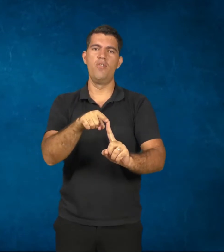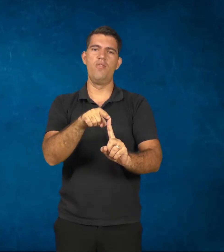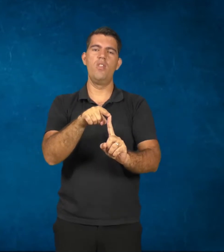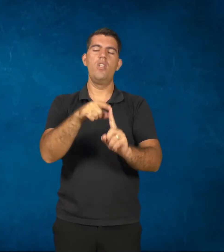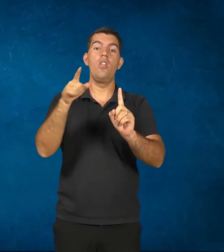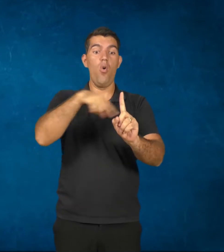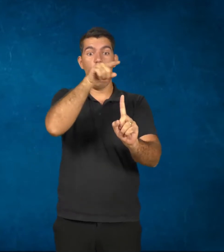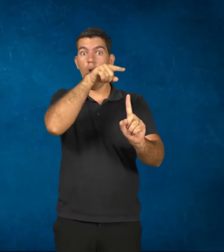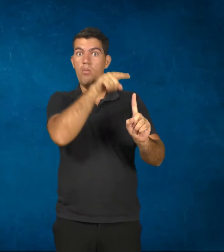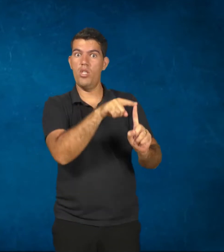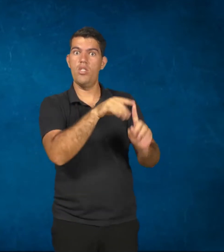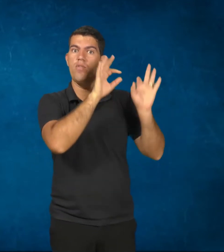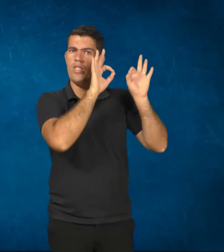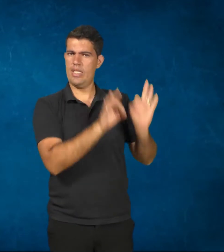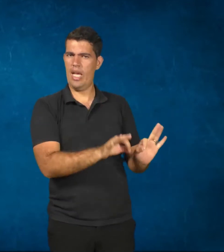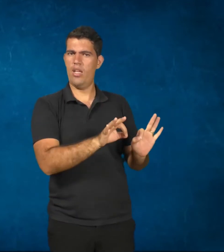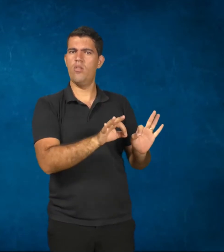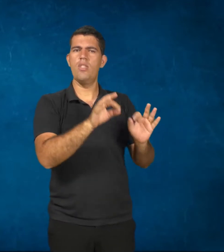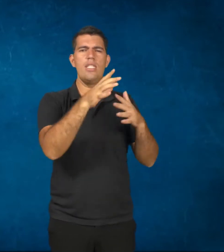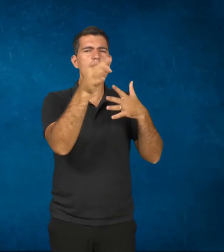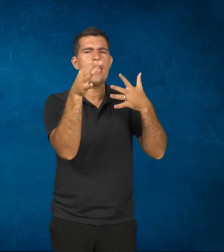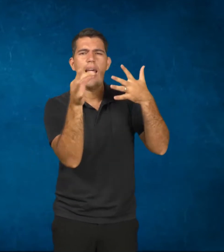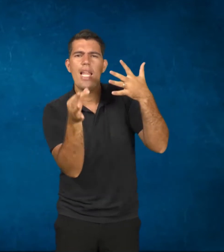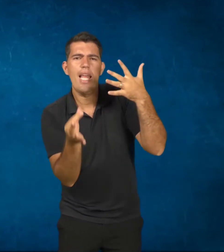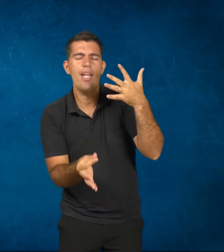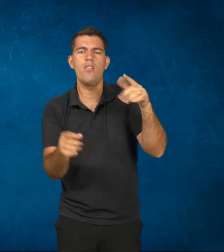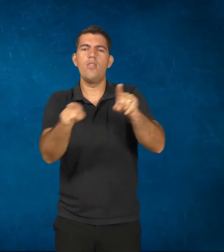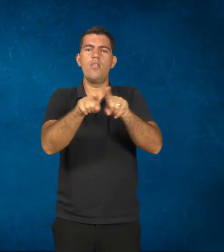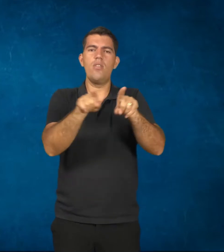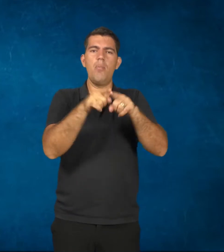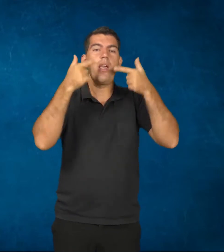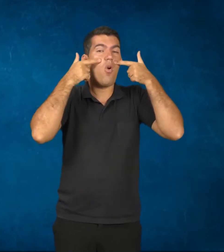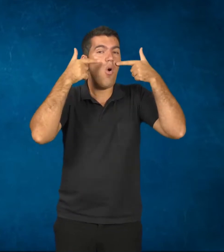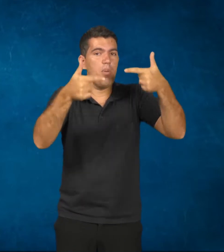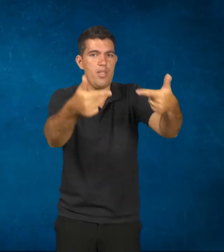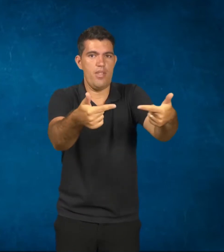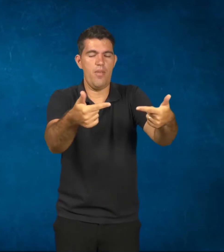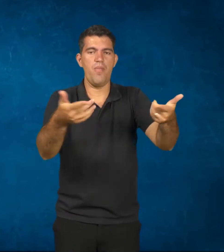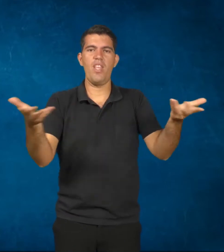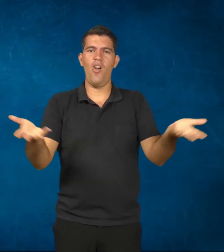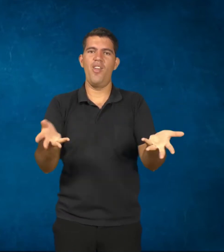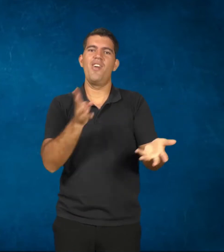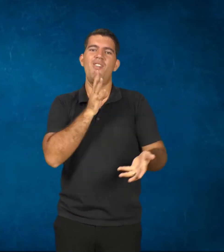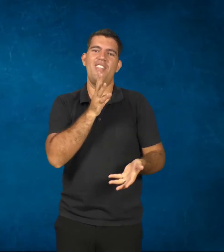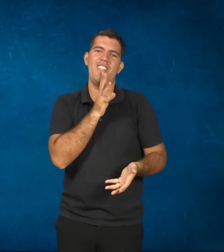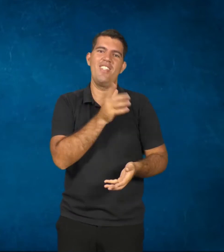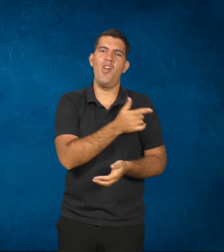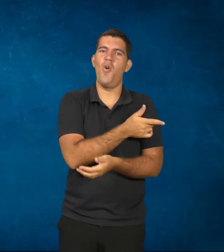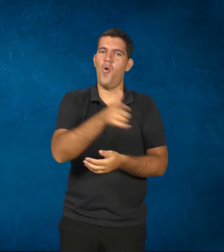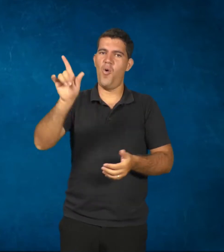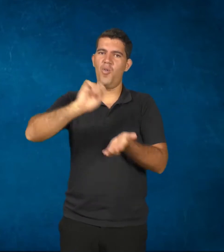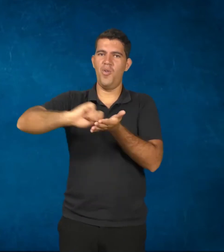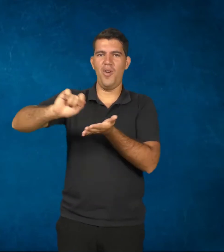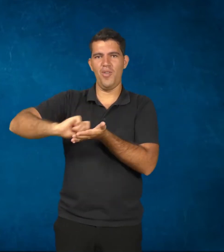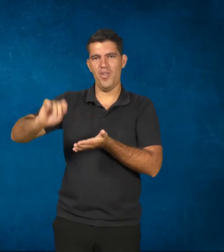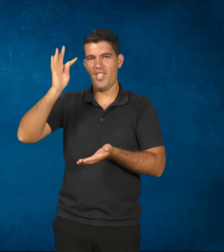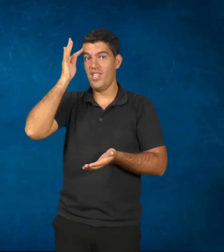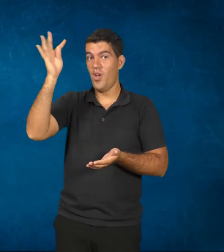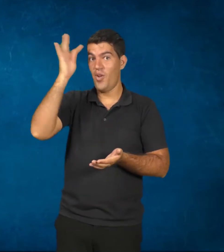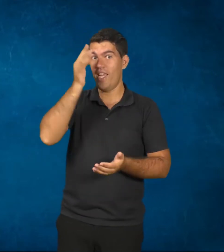Portanto, objetivos precisos, detalhados e comportamental. Vamos conhecer agora autores da teoria